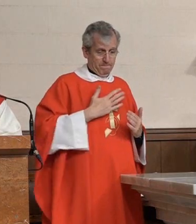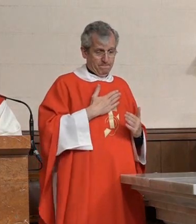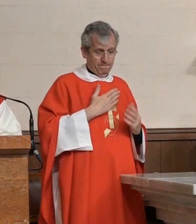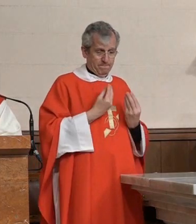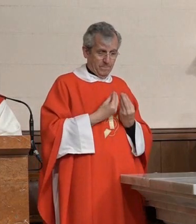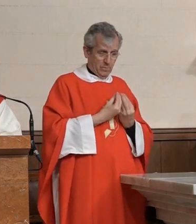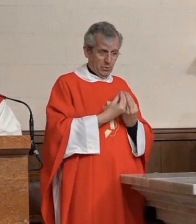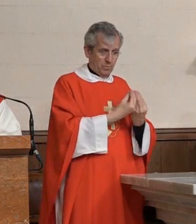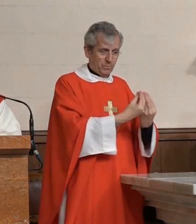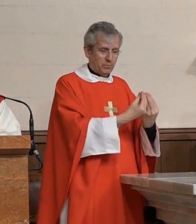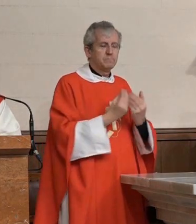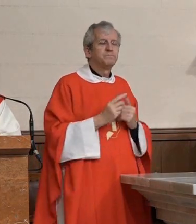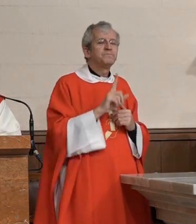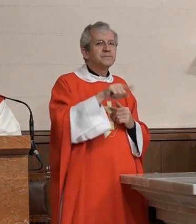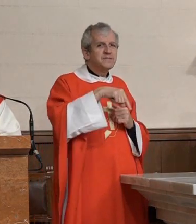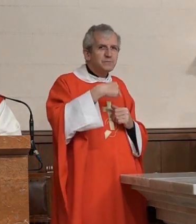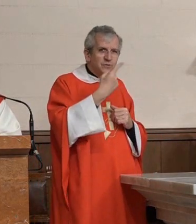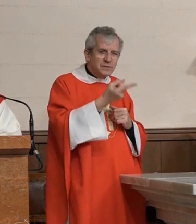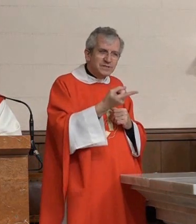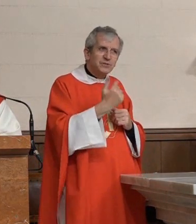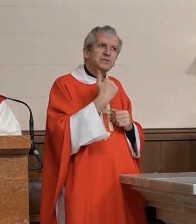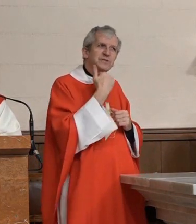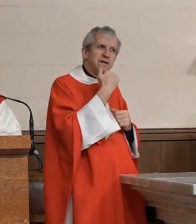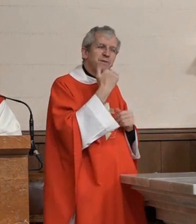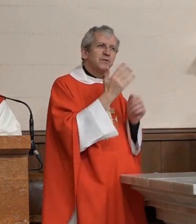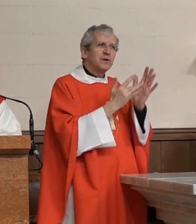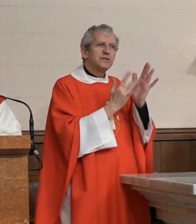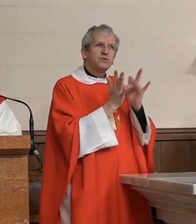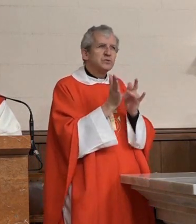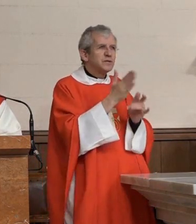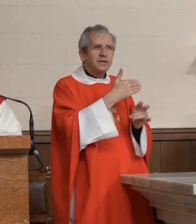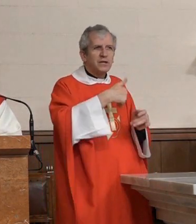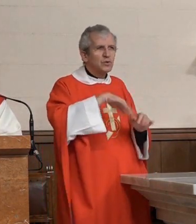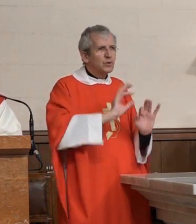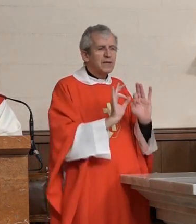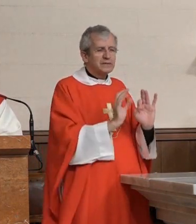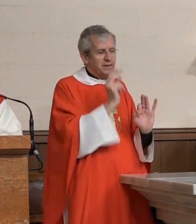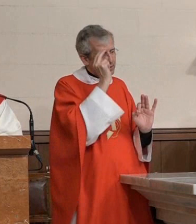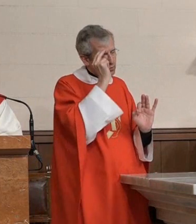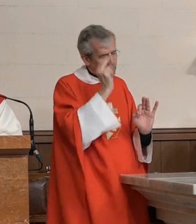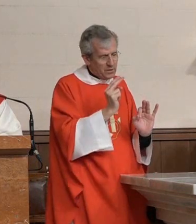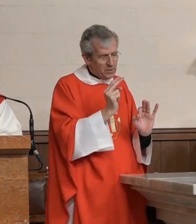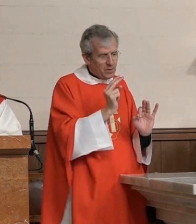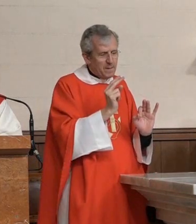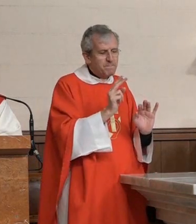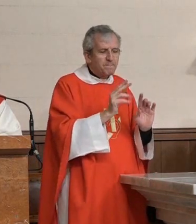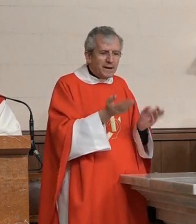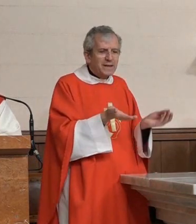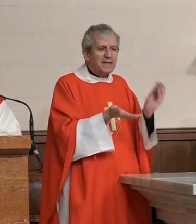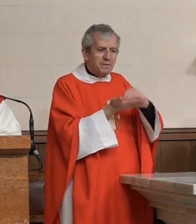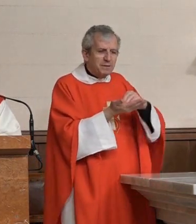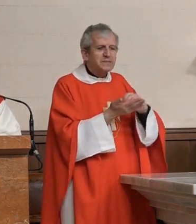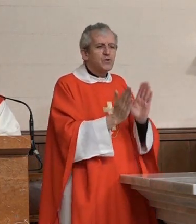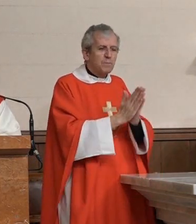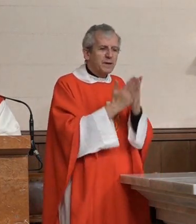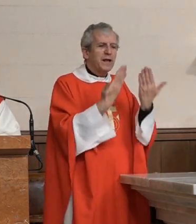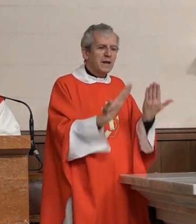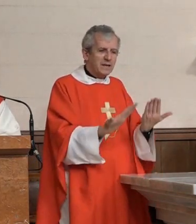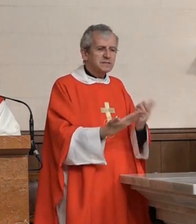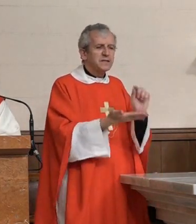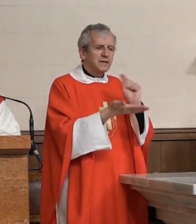Después de esto, sabiendo Jesús que ya todo estaba cumplido, para que se cumpliera la escritura,